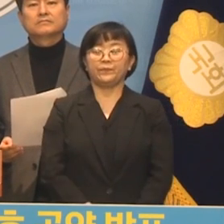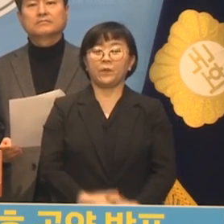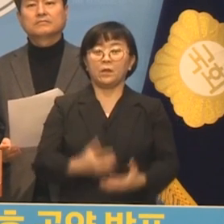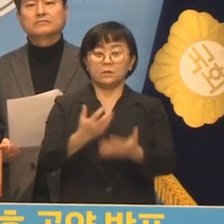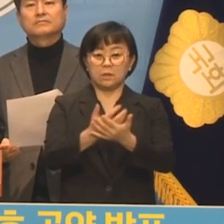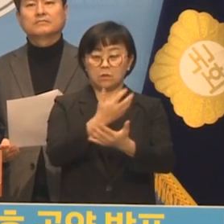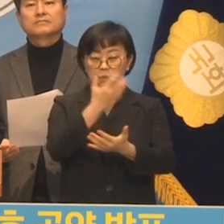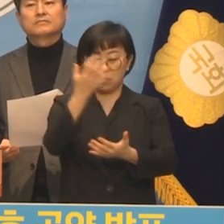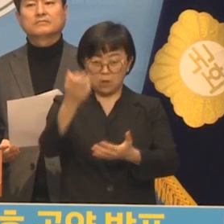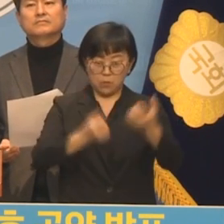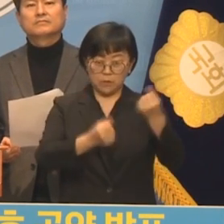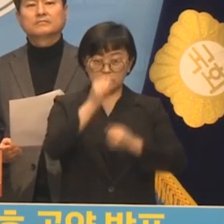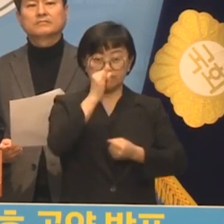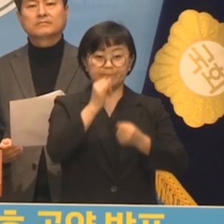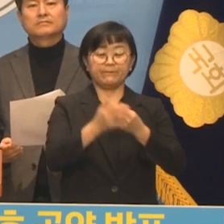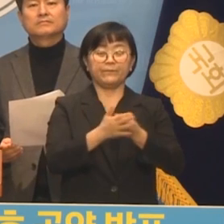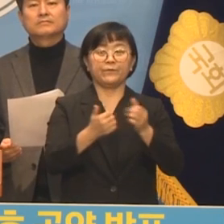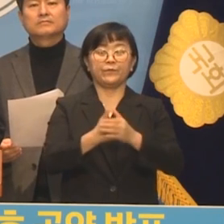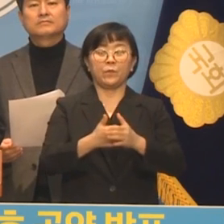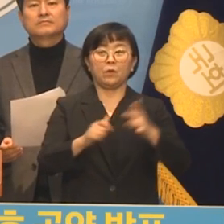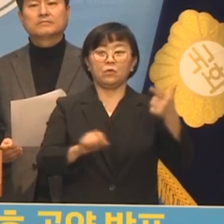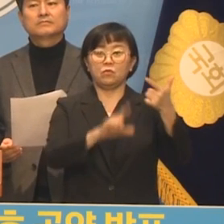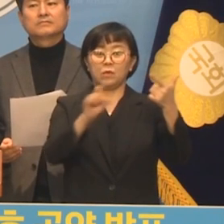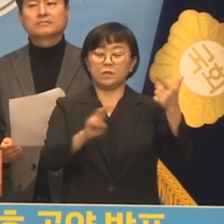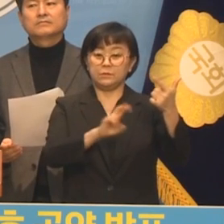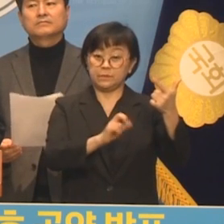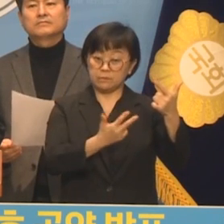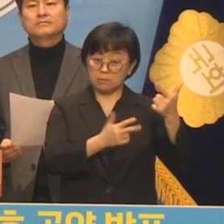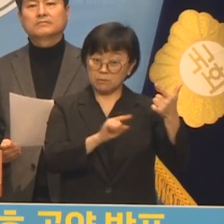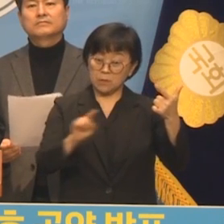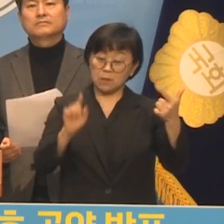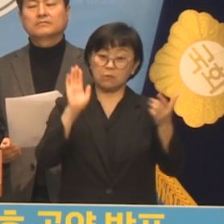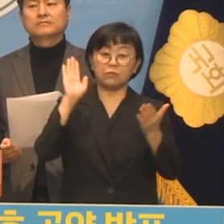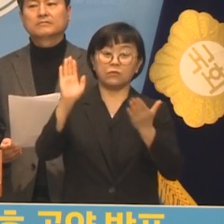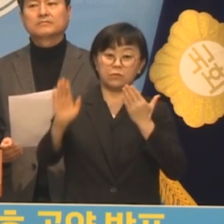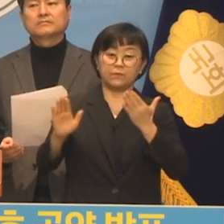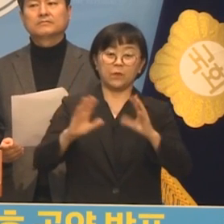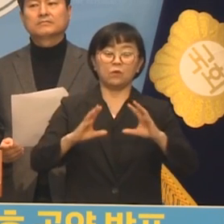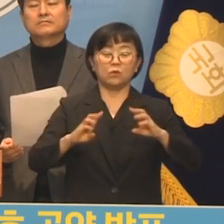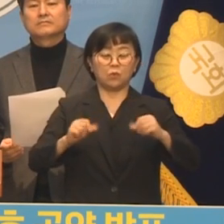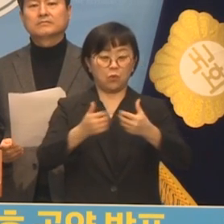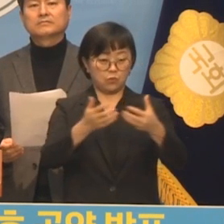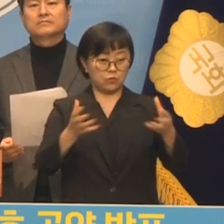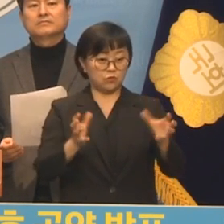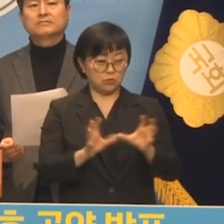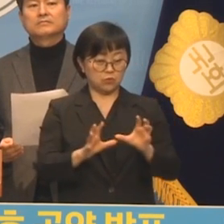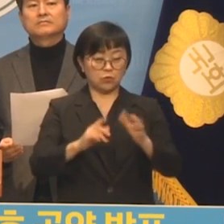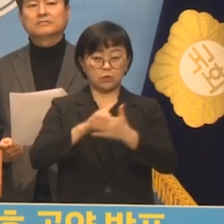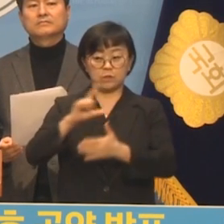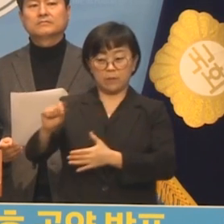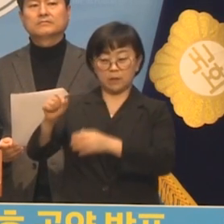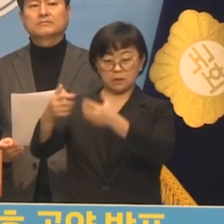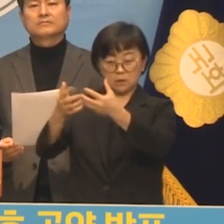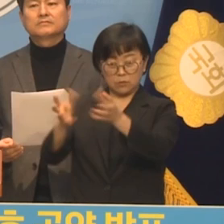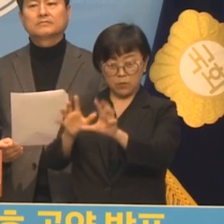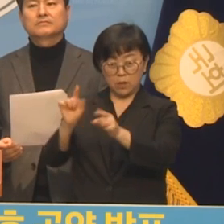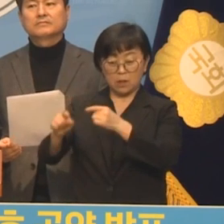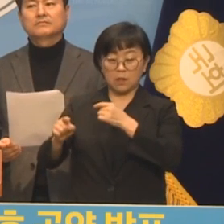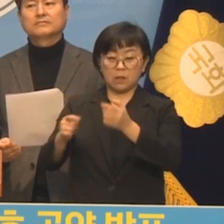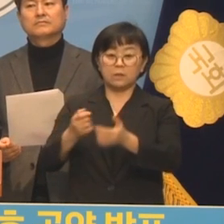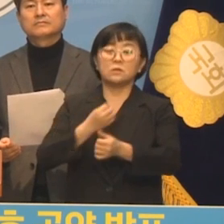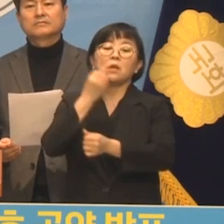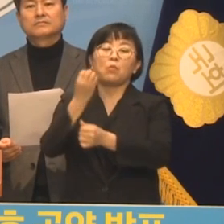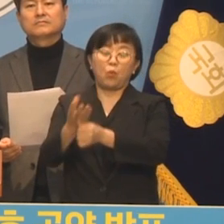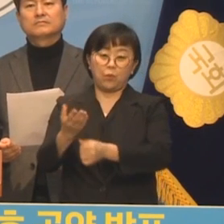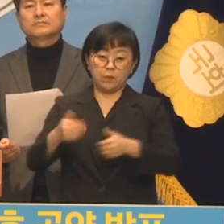자료를 확보해 주셨다가 6월 27일 이후 국토부나 지자체에 적극 제보해